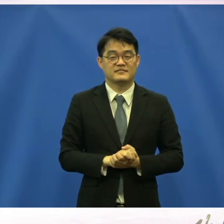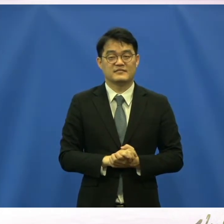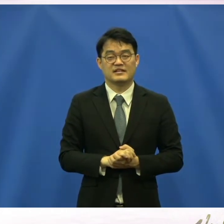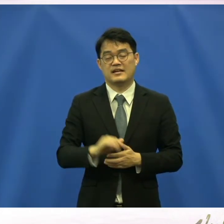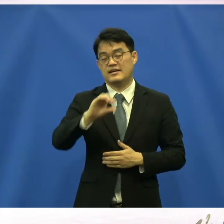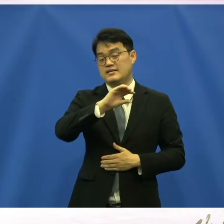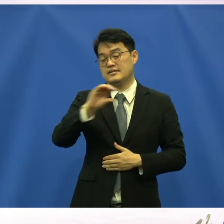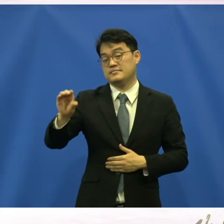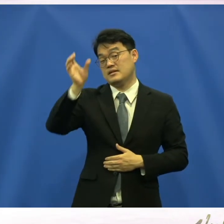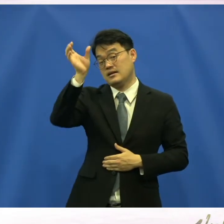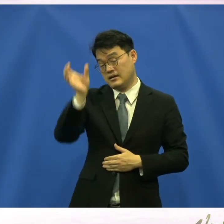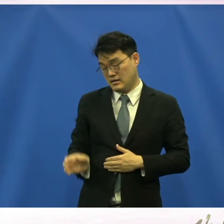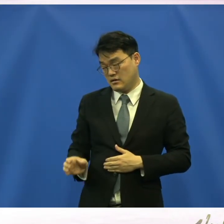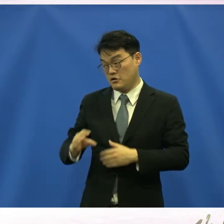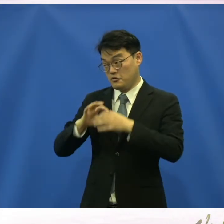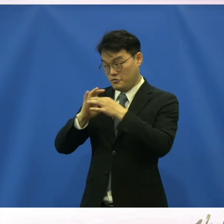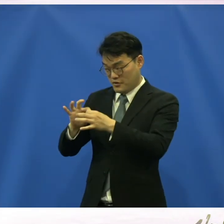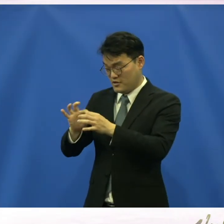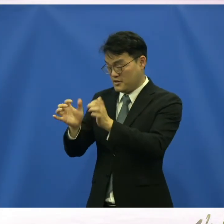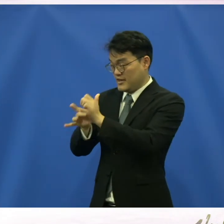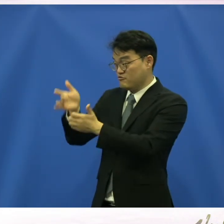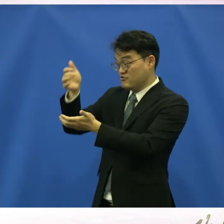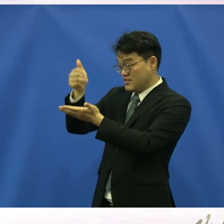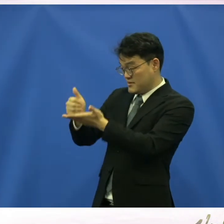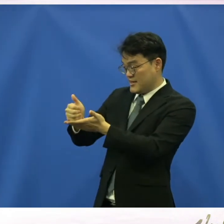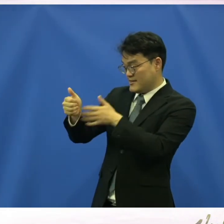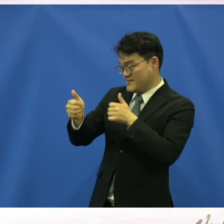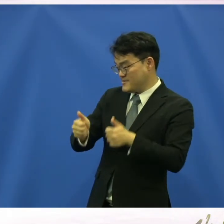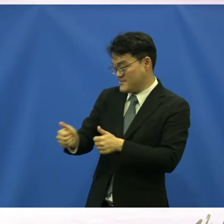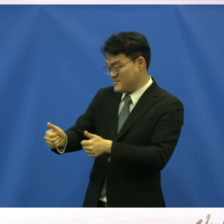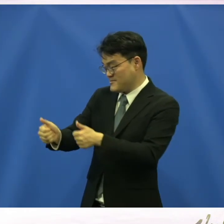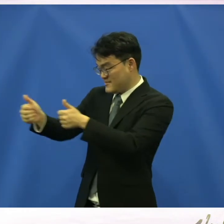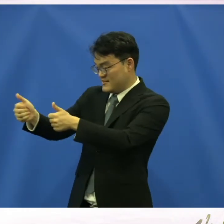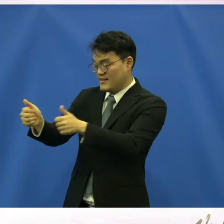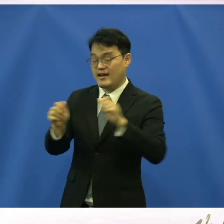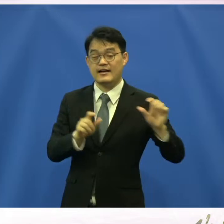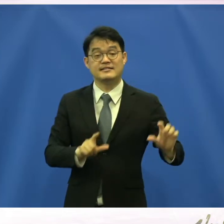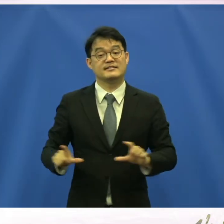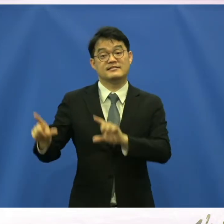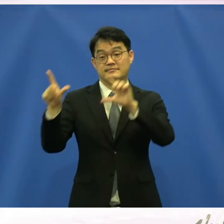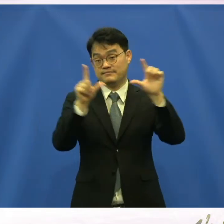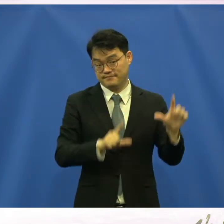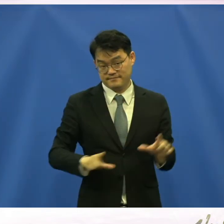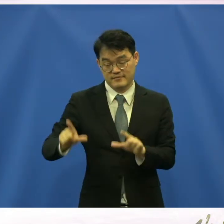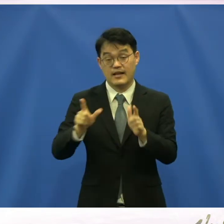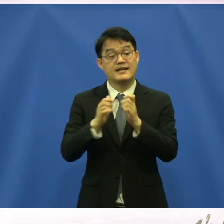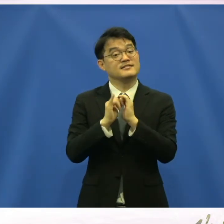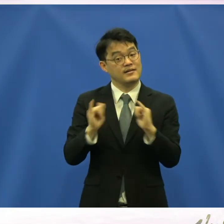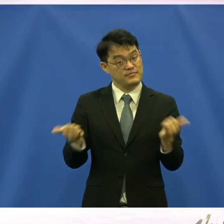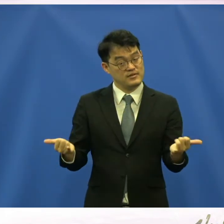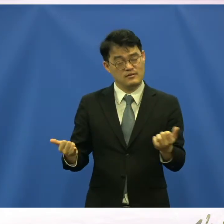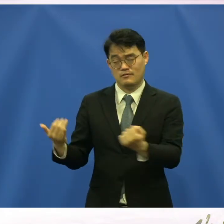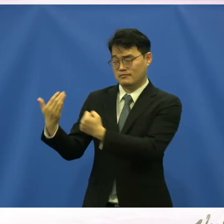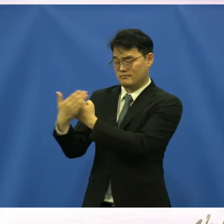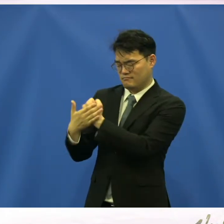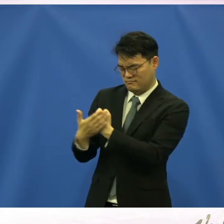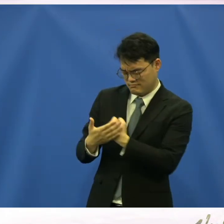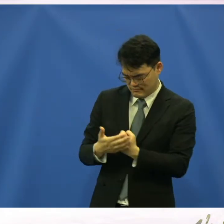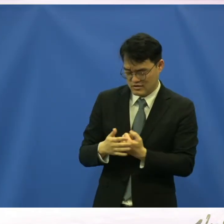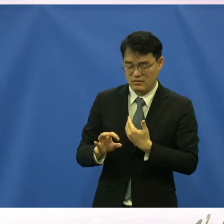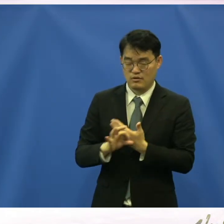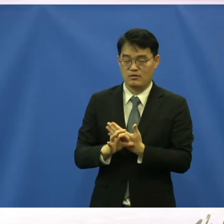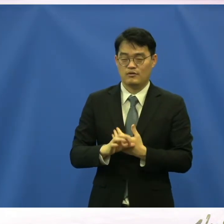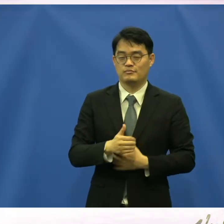십자가를 통해 그리스도를 발견한 사람들은 여러분 그 은혜를 받으면요 넉넉해져요.